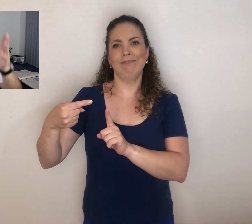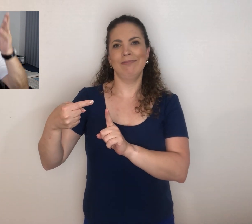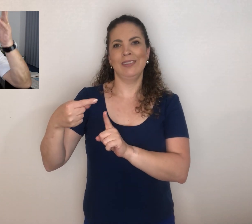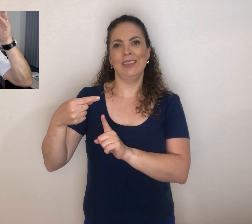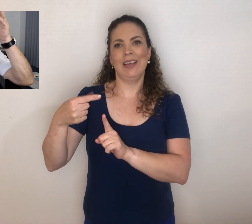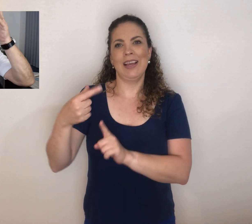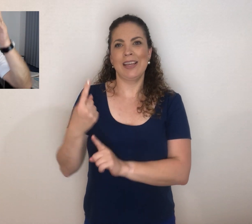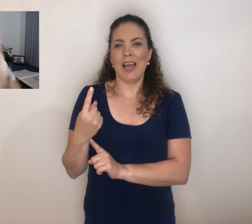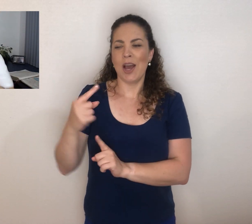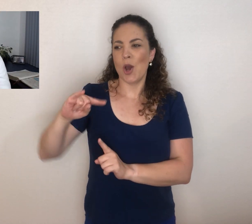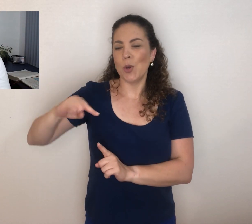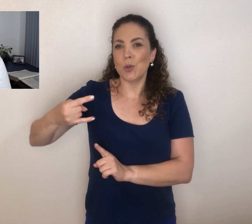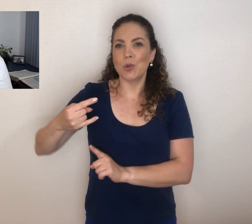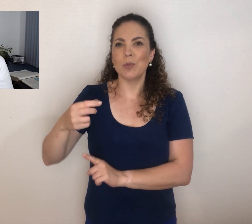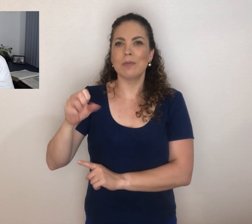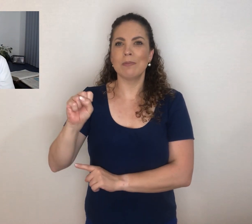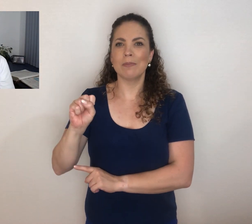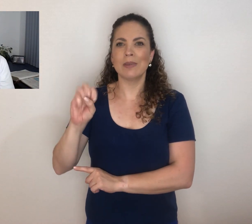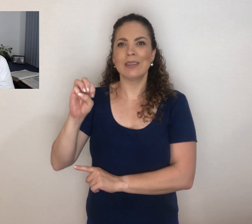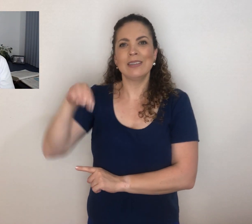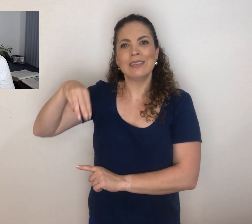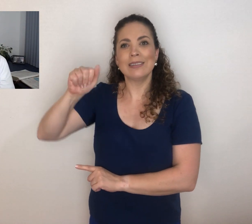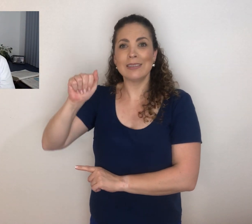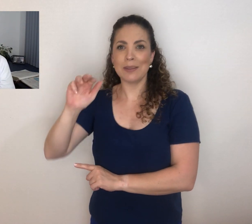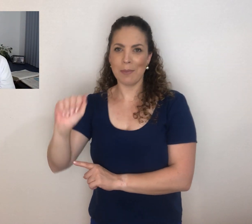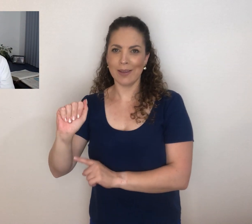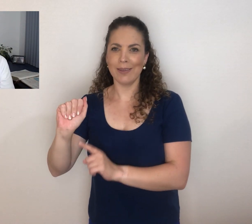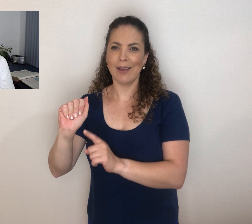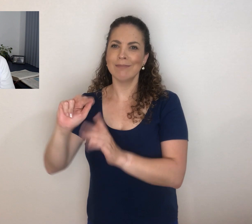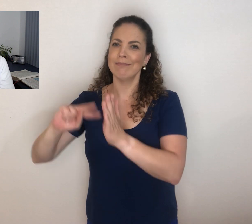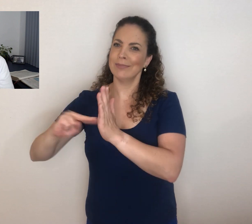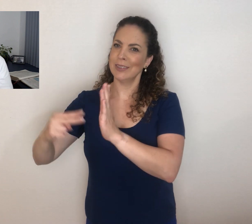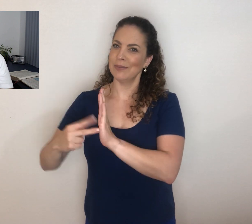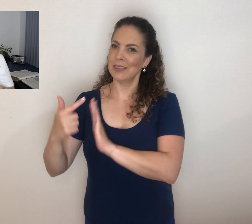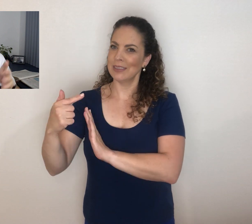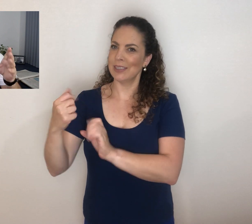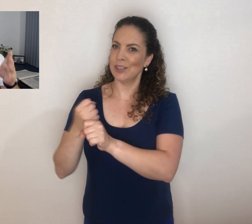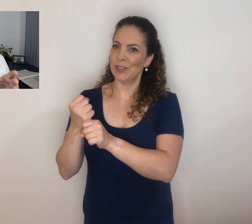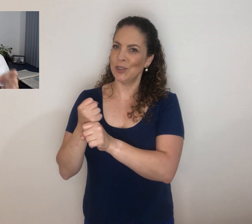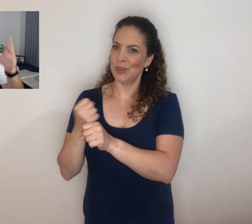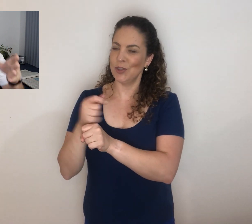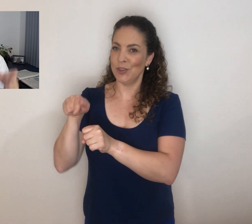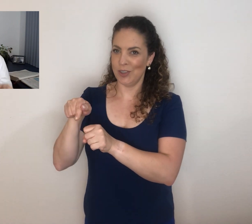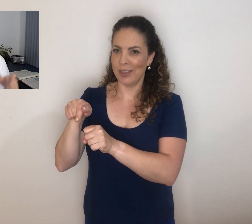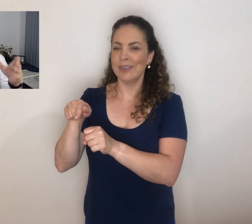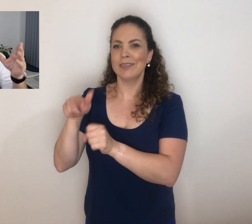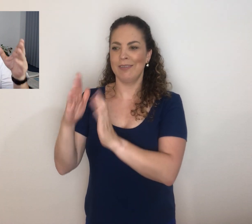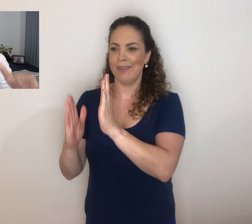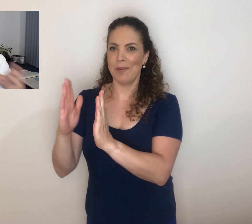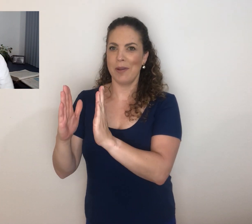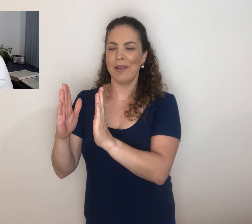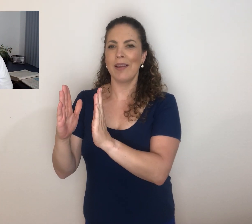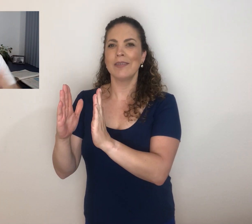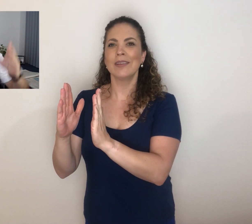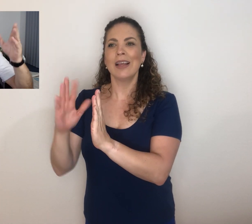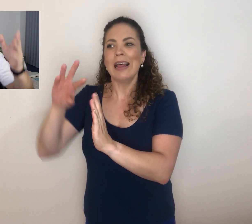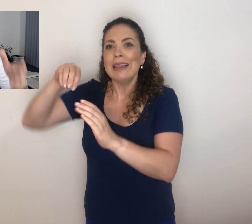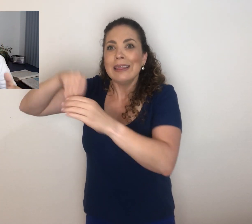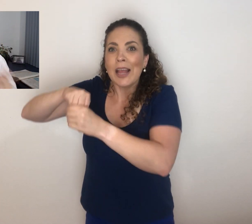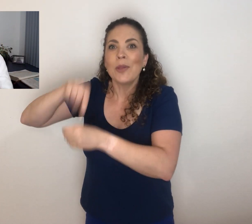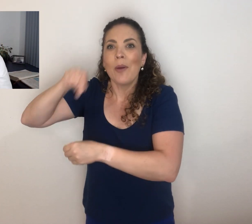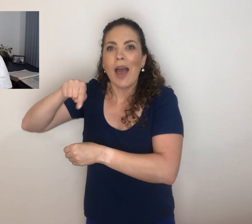7 anos da 70ª semana, é que se concentram as